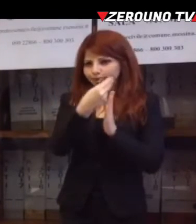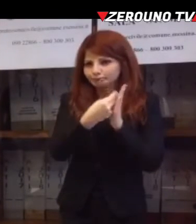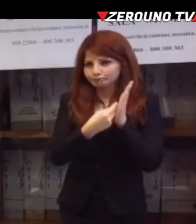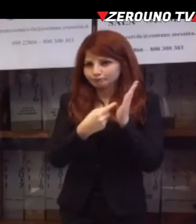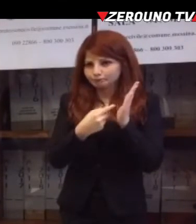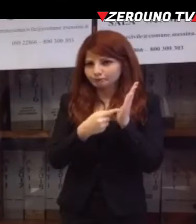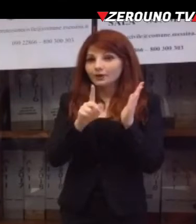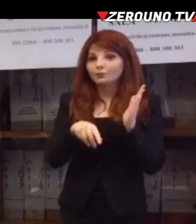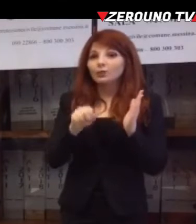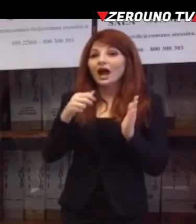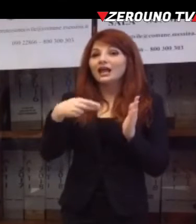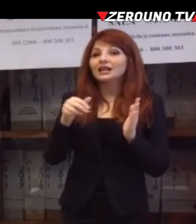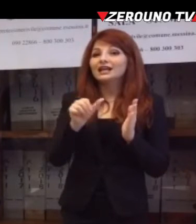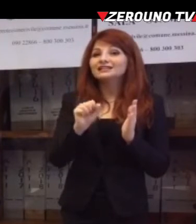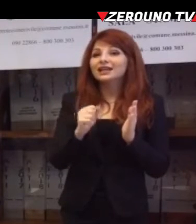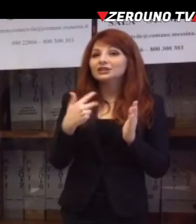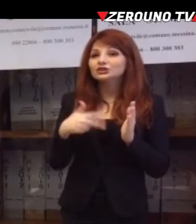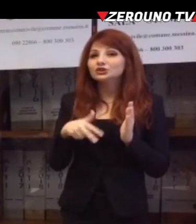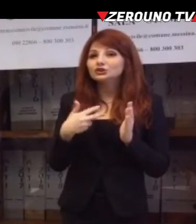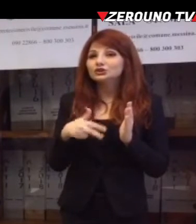Ansa Sicilia, giusto?